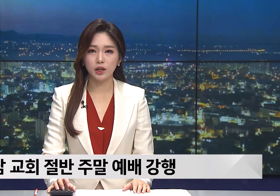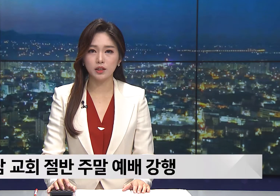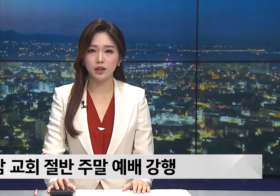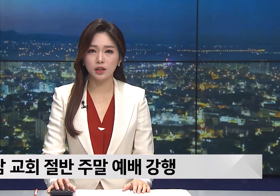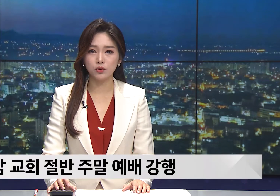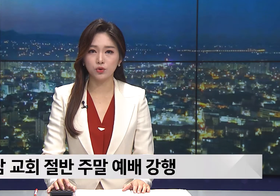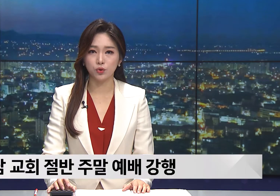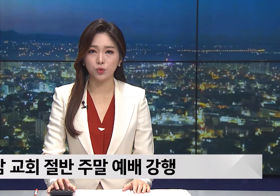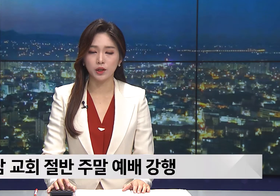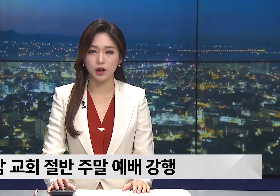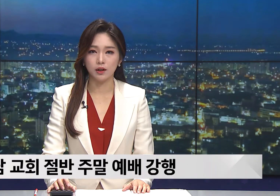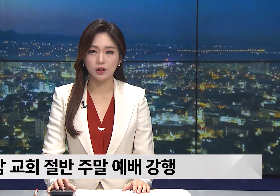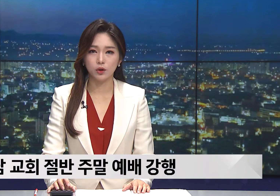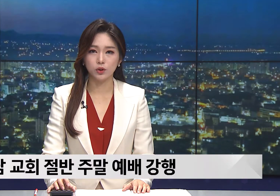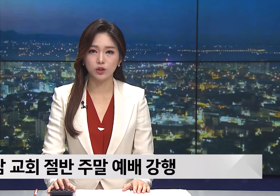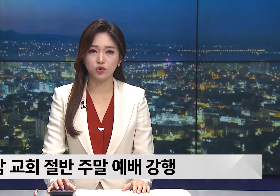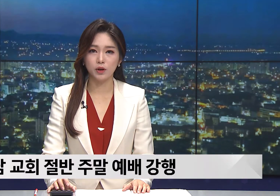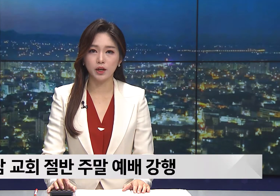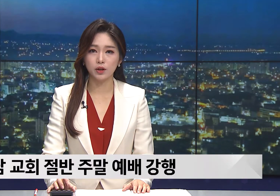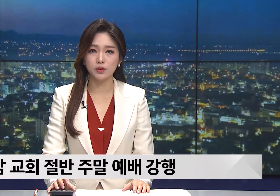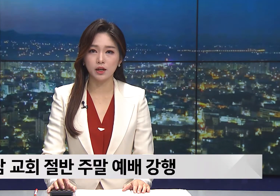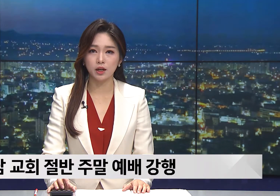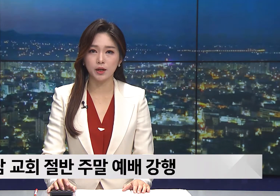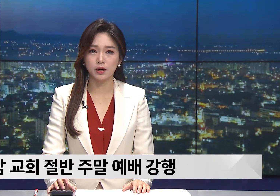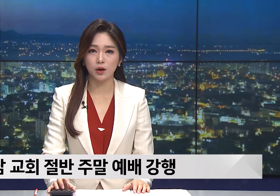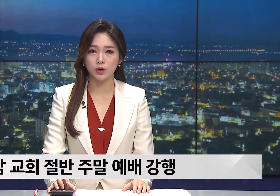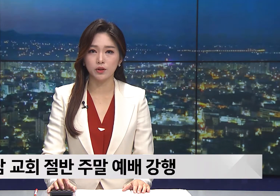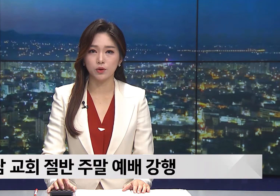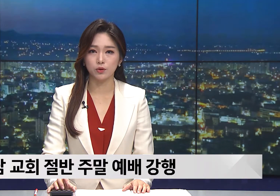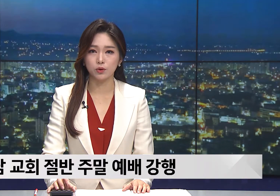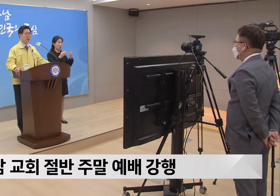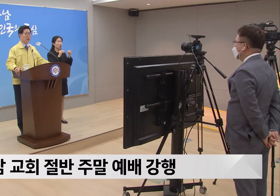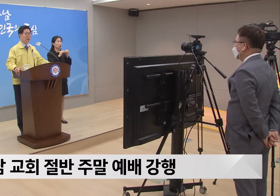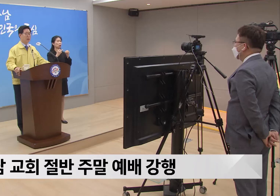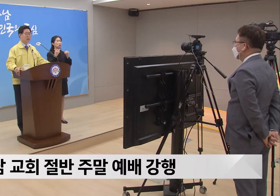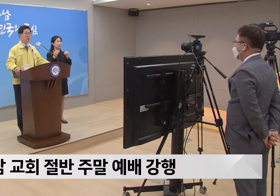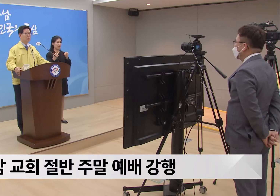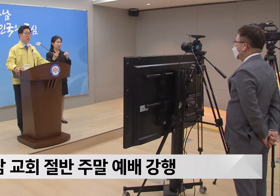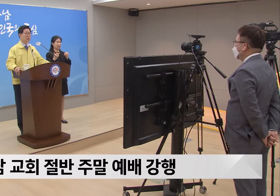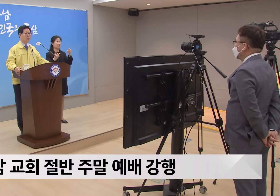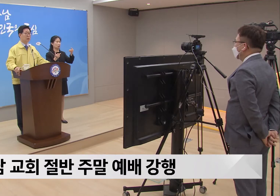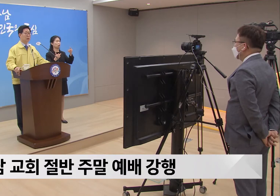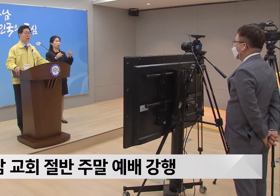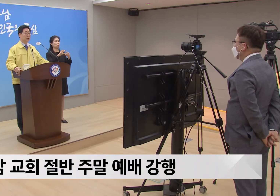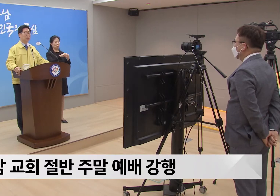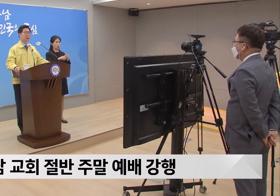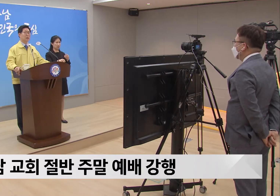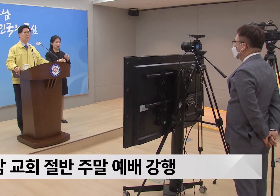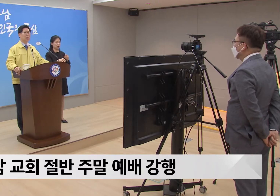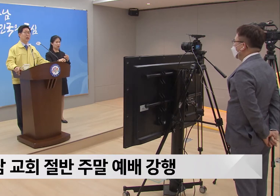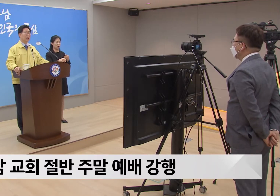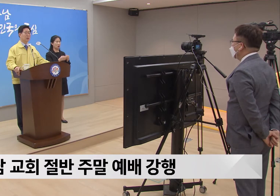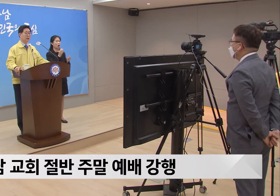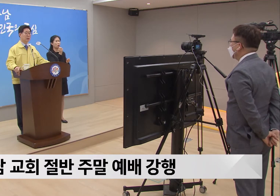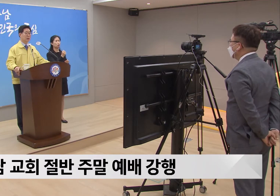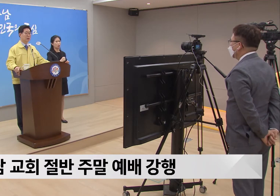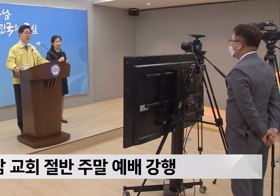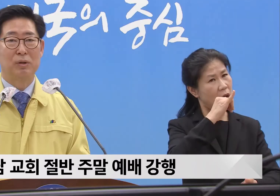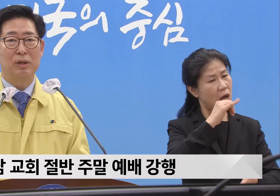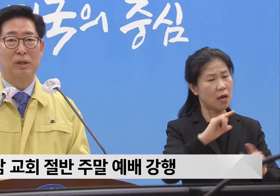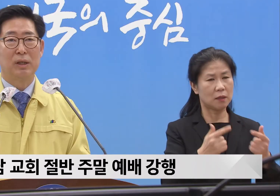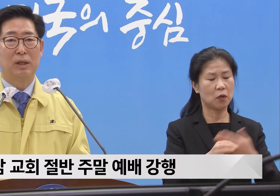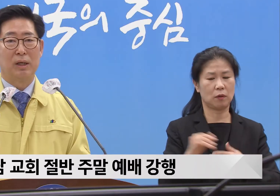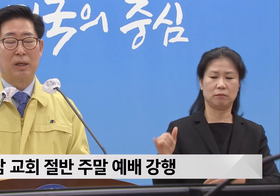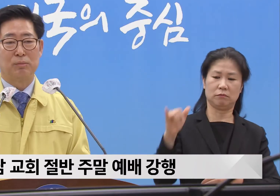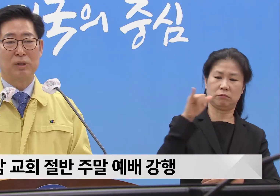충남도의 상당수 교회가 여전히 주말에 현장 예배를 하고 있는 것으로 나타났습니다 충남도는 지난 5일 돈의